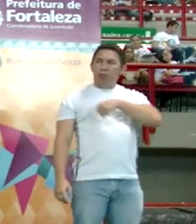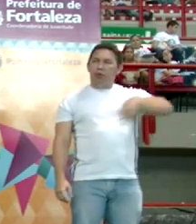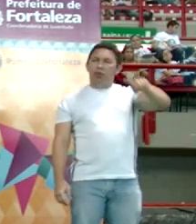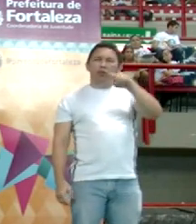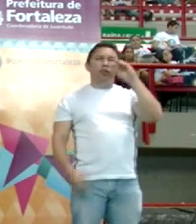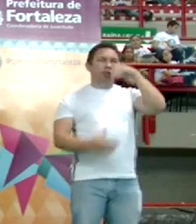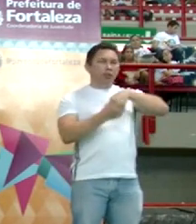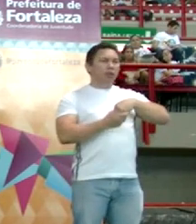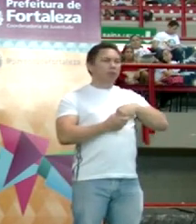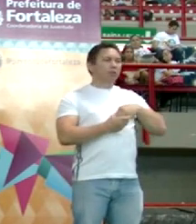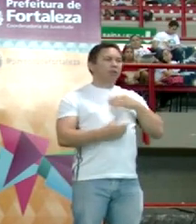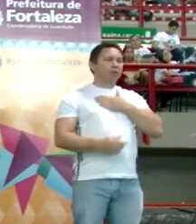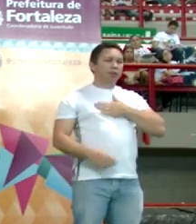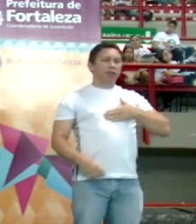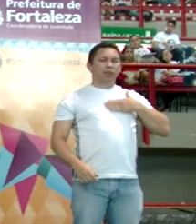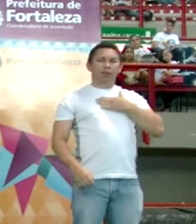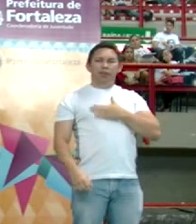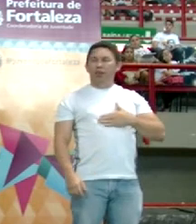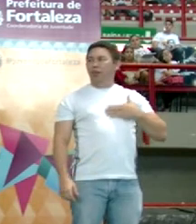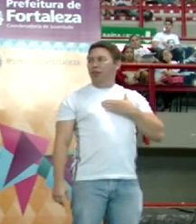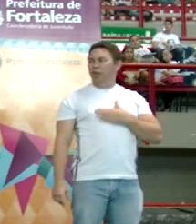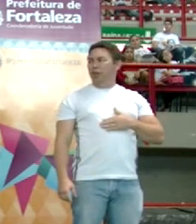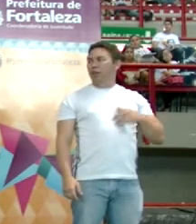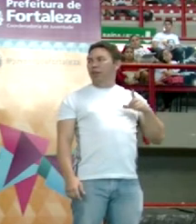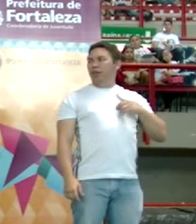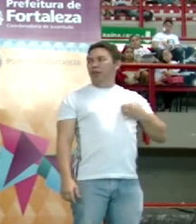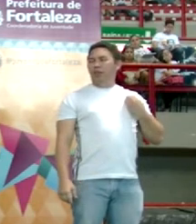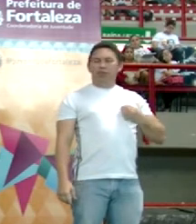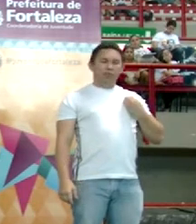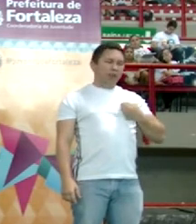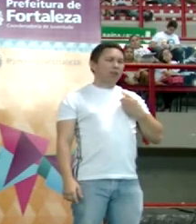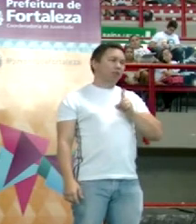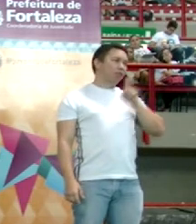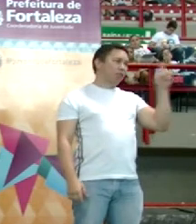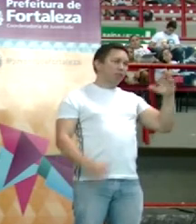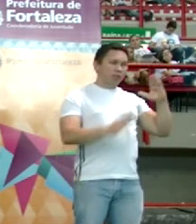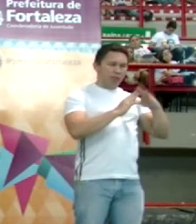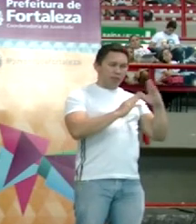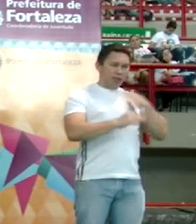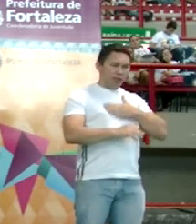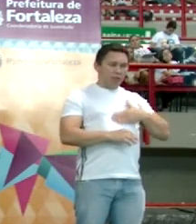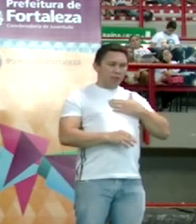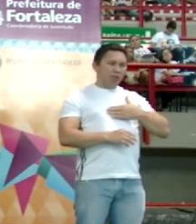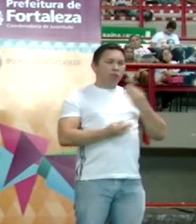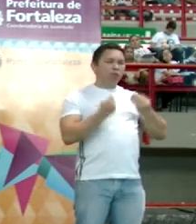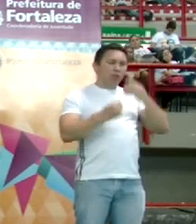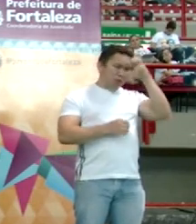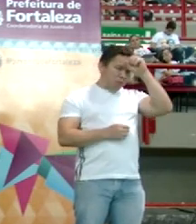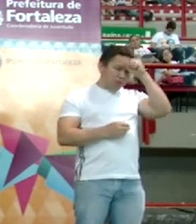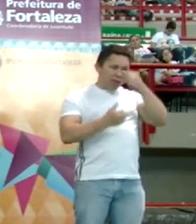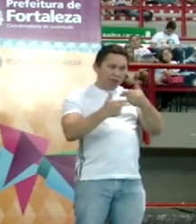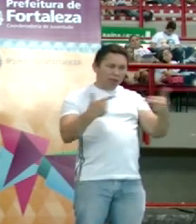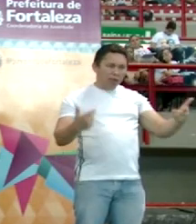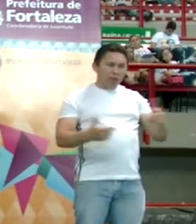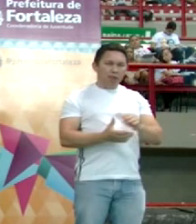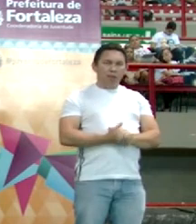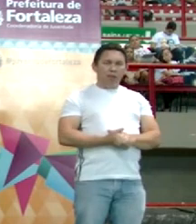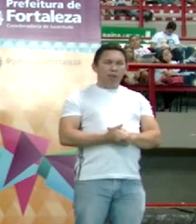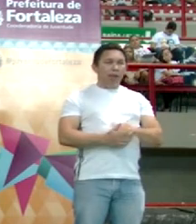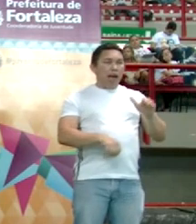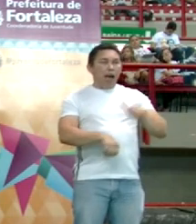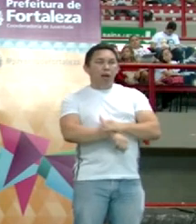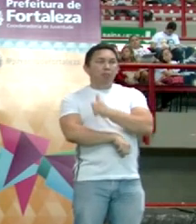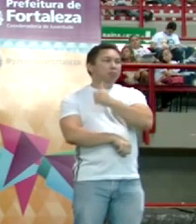feliz. Aí eu quero que você continue feliz quando você chegar à sua casa. Sabe como é que você aprende as coisas? Sabe que a